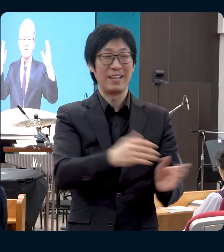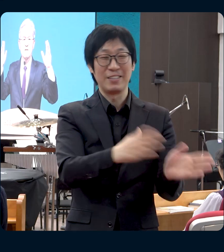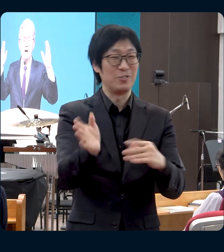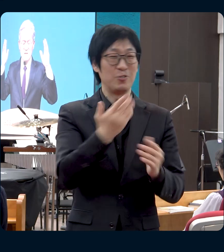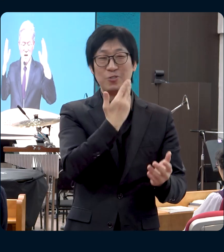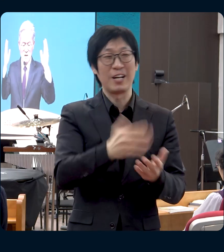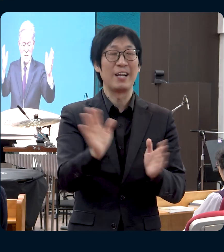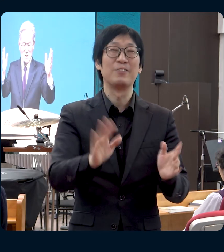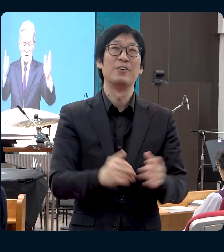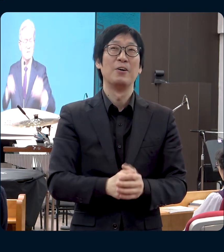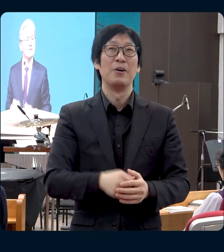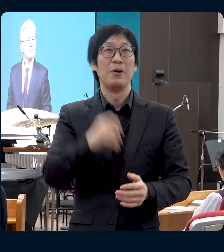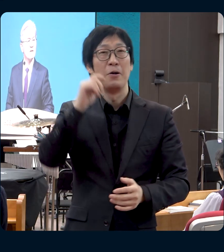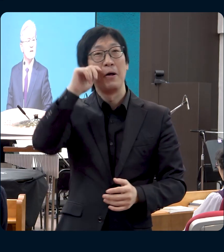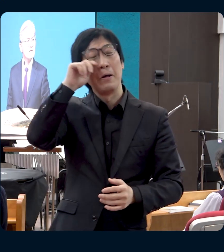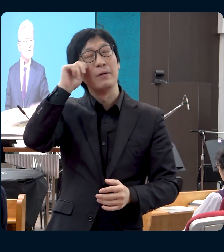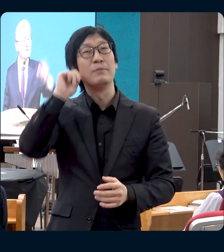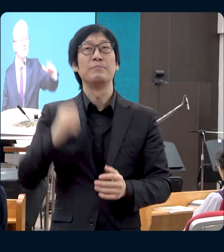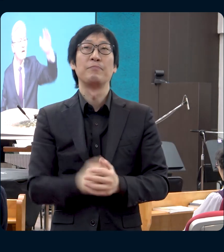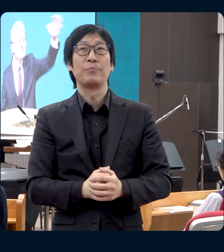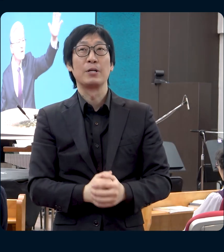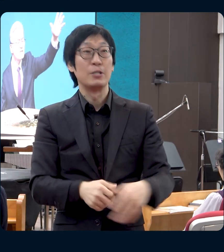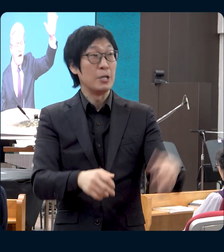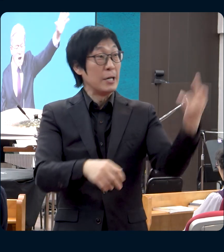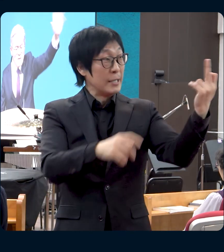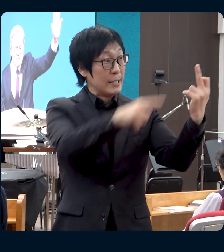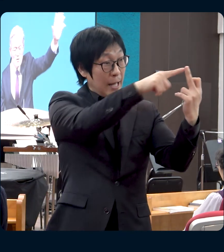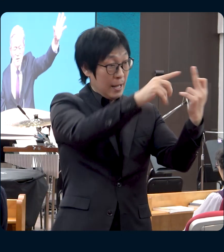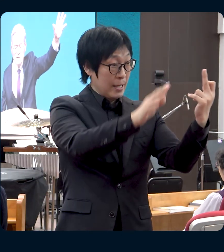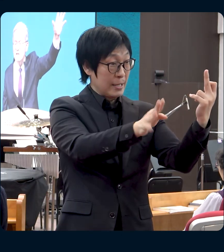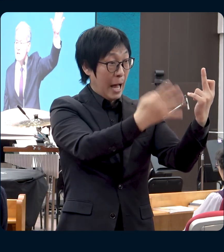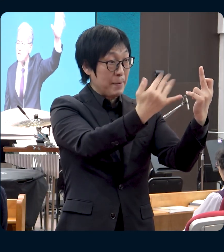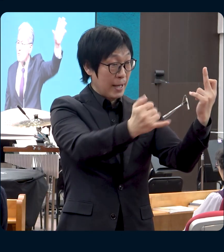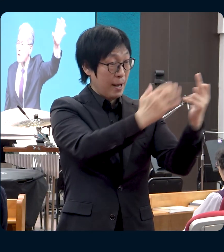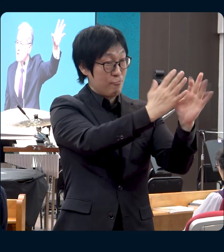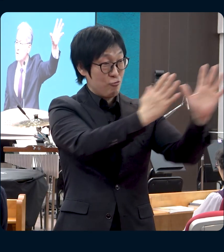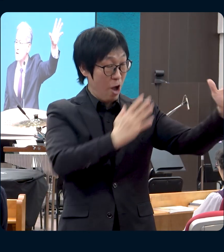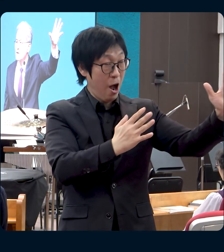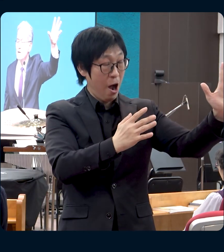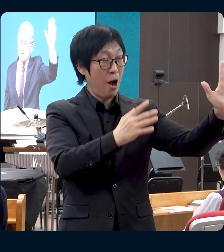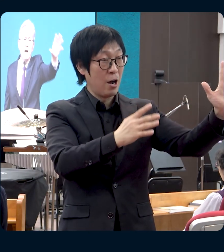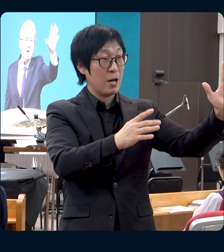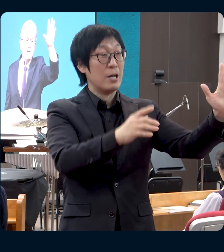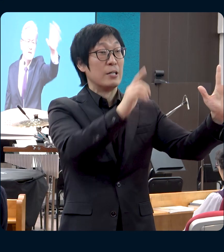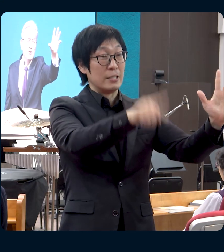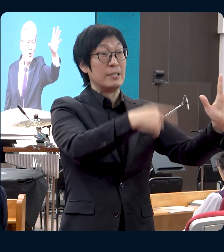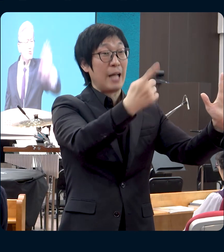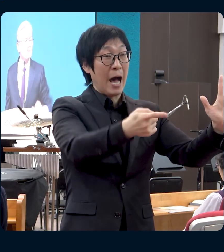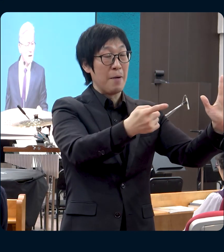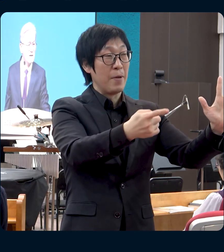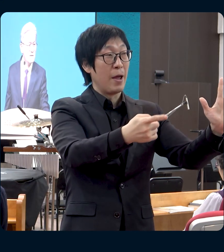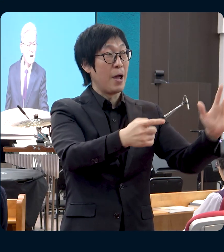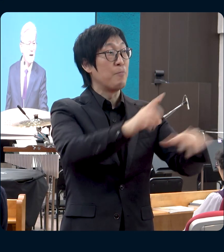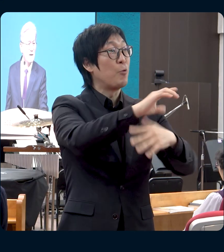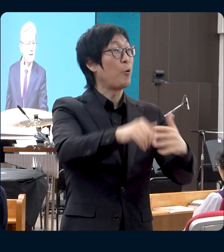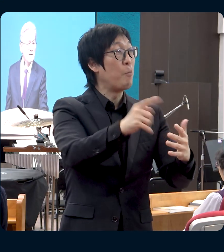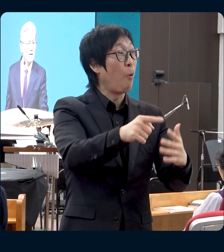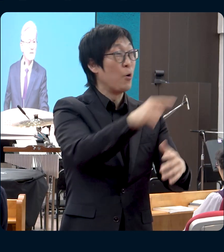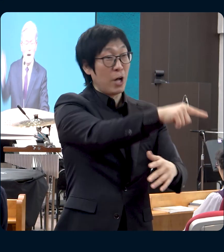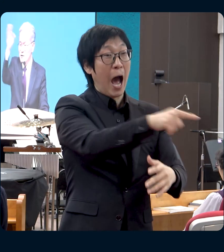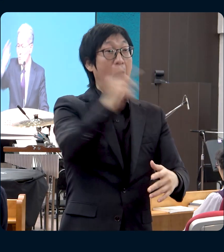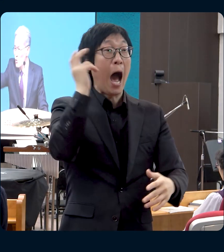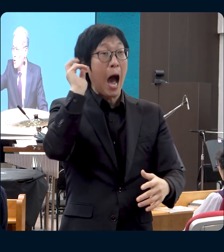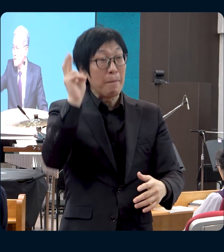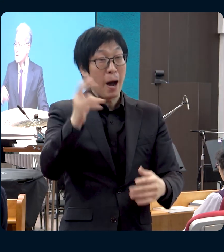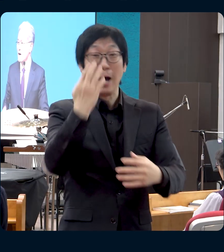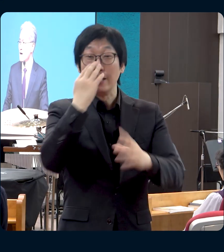막 생각해봐라. 시내산 위에 400명이 있다고 하면 그 다음에 그들이 어디로 가겠느냐.